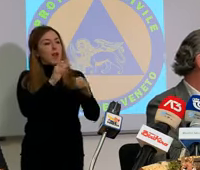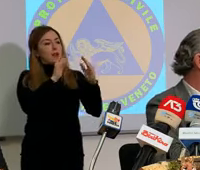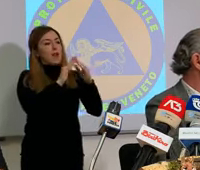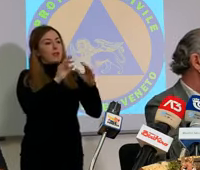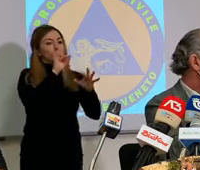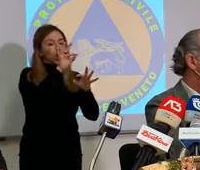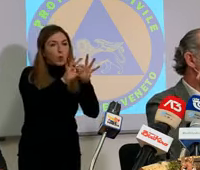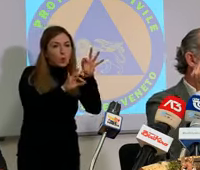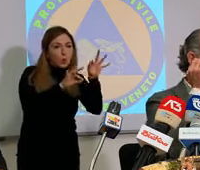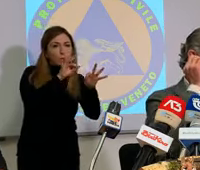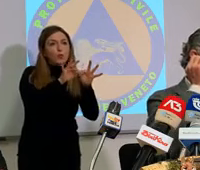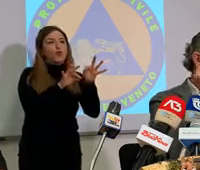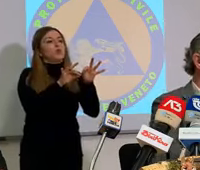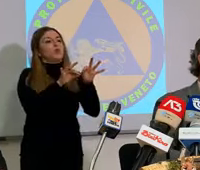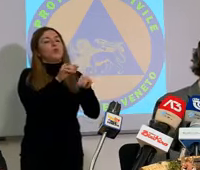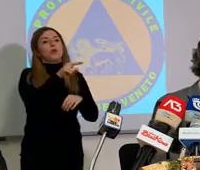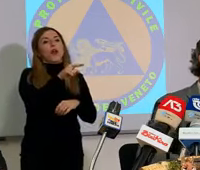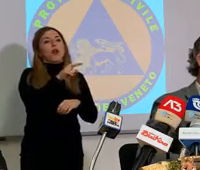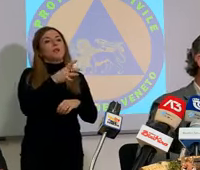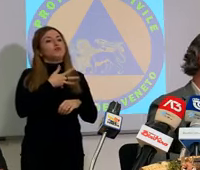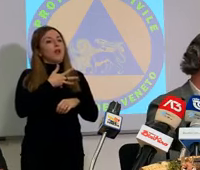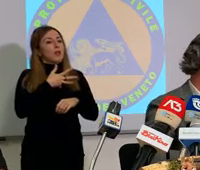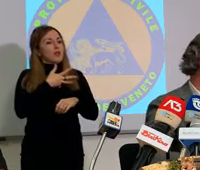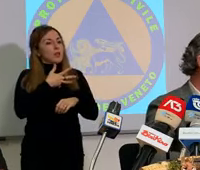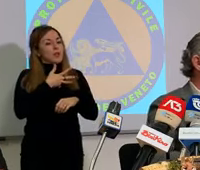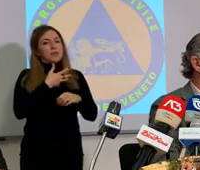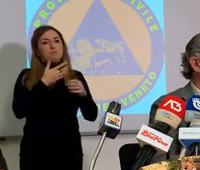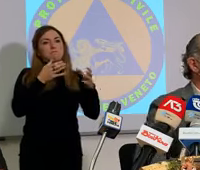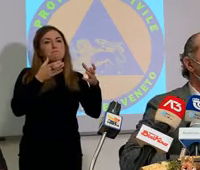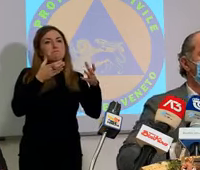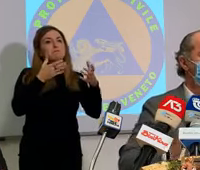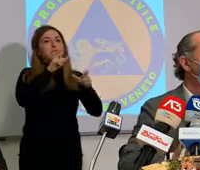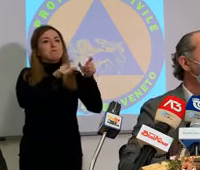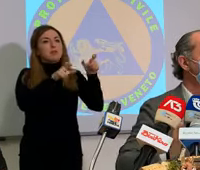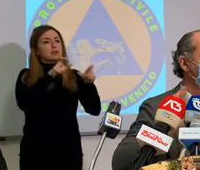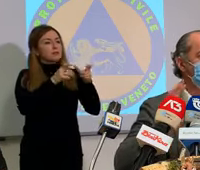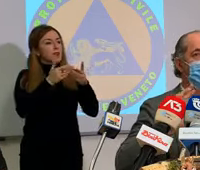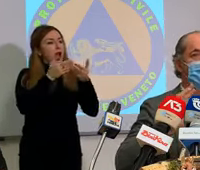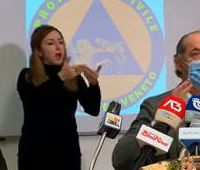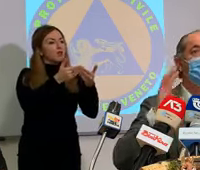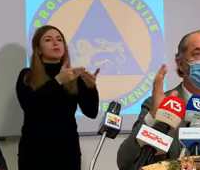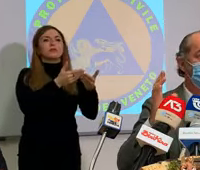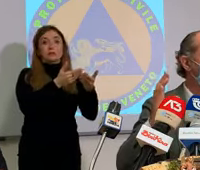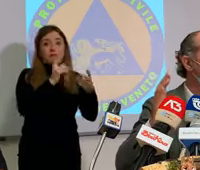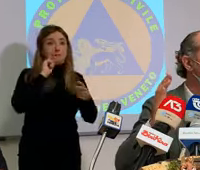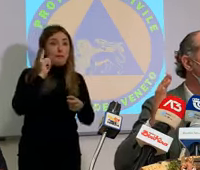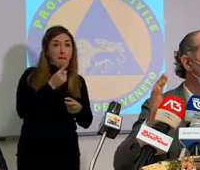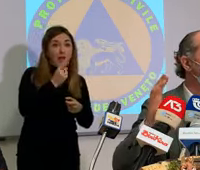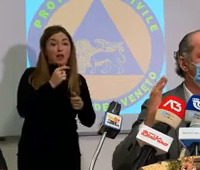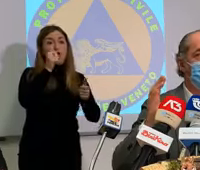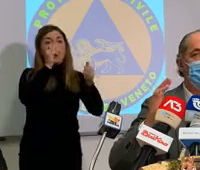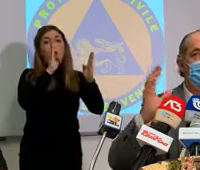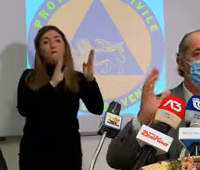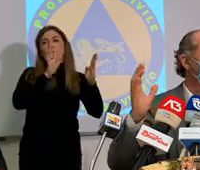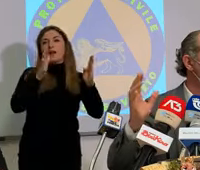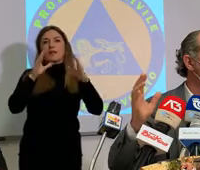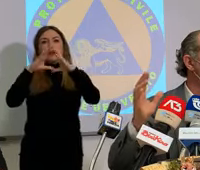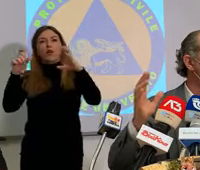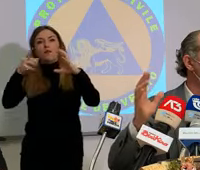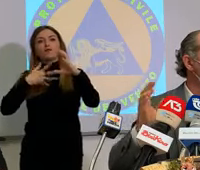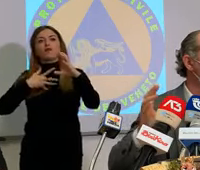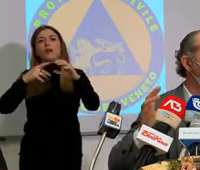sua che avessi la possibilità di avere lo staff migliore del mondo che uno che deve andare in un ricovero dove ci sono mai 6